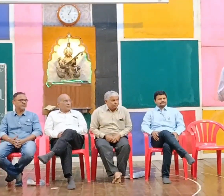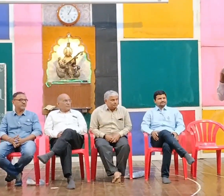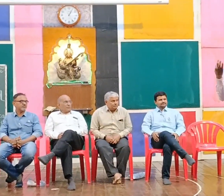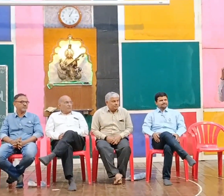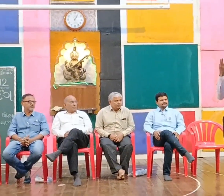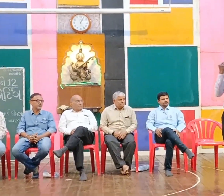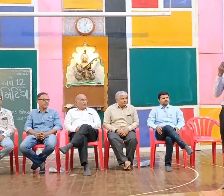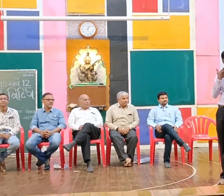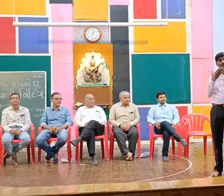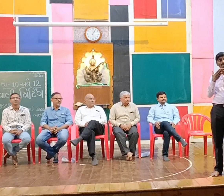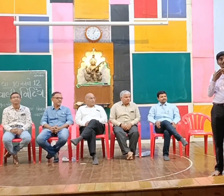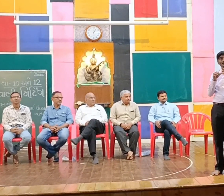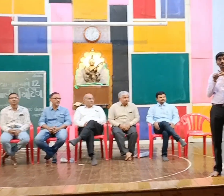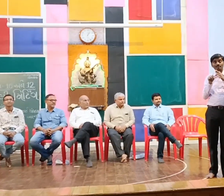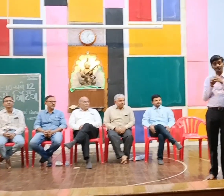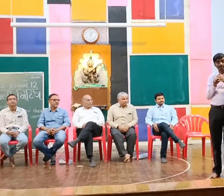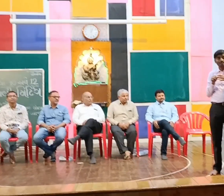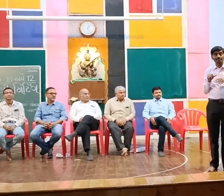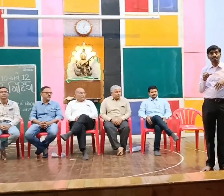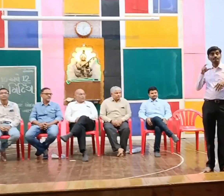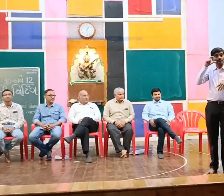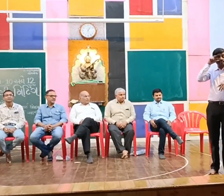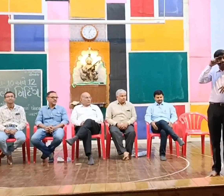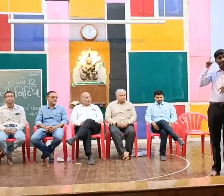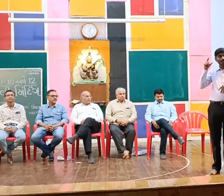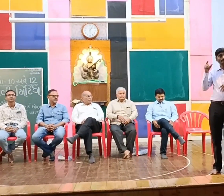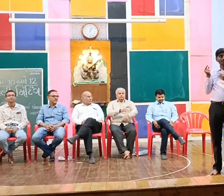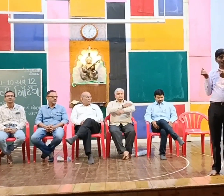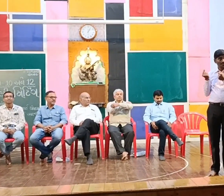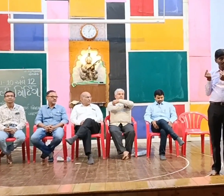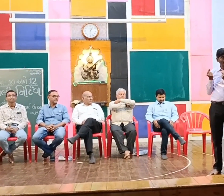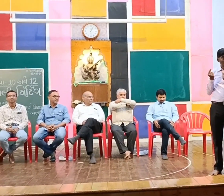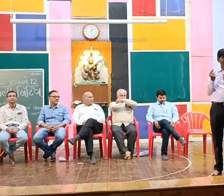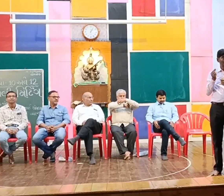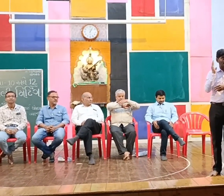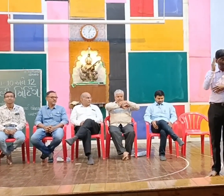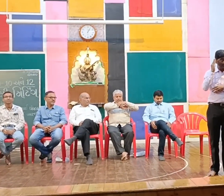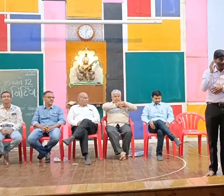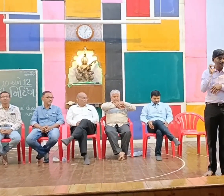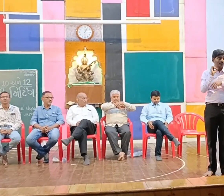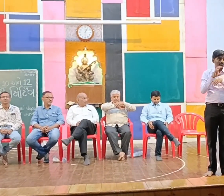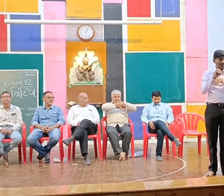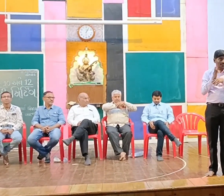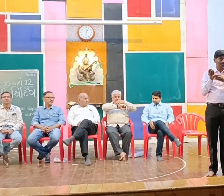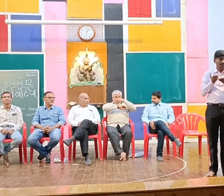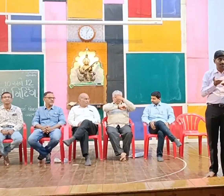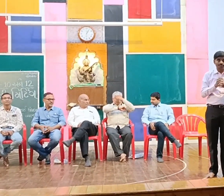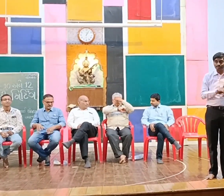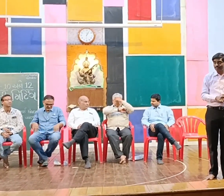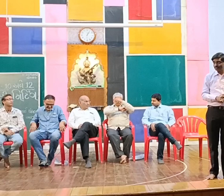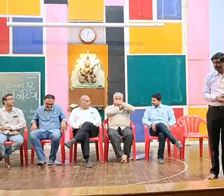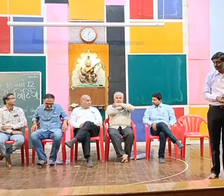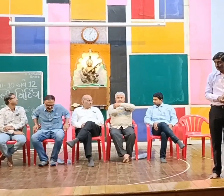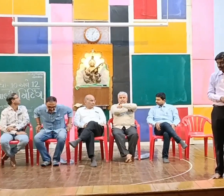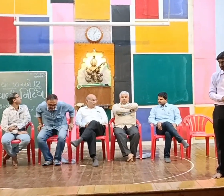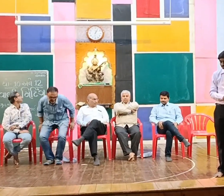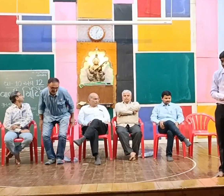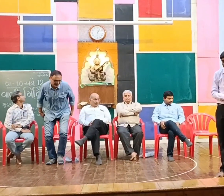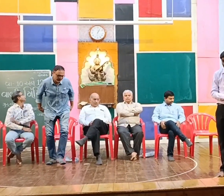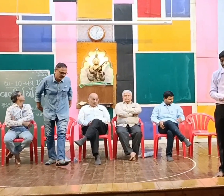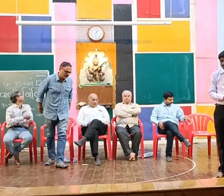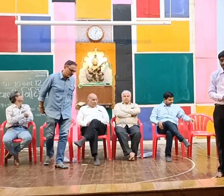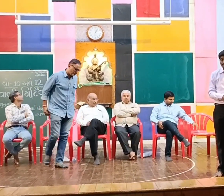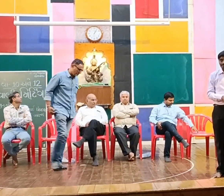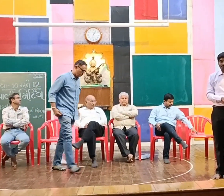શ્રી નિરેશભાઈ વ્યાસને વિનંતી કે તેઓ પણ પોતાનું માર્ગદર્શન અમારા વિદ્યાર્થીઓને આપે.